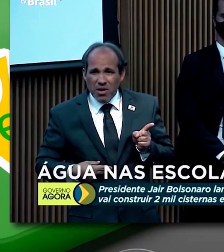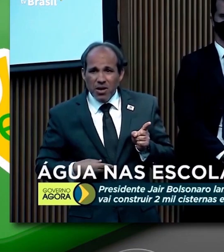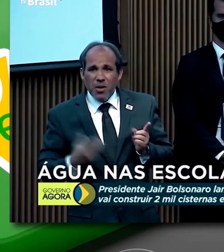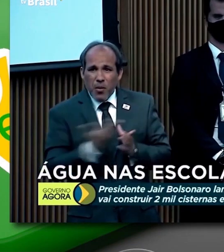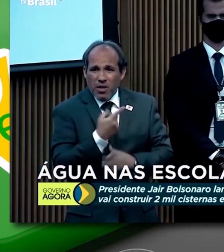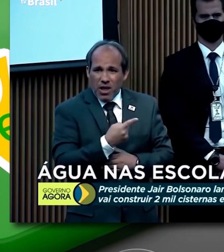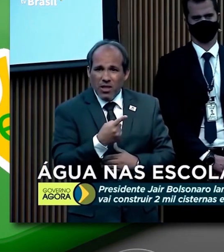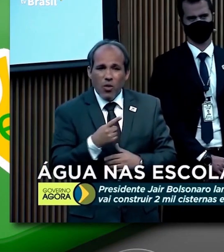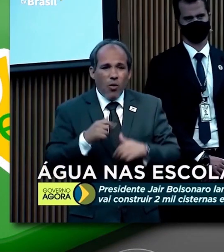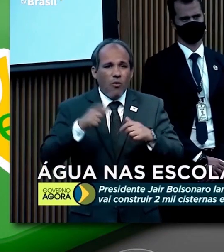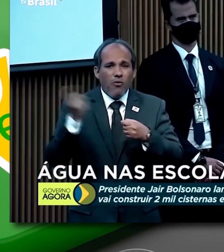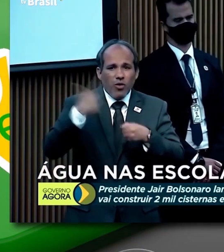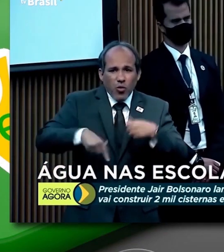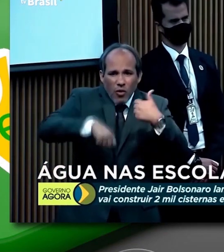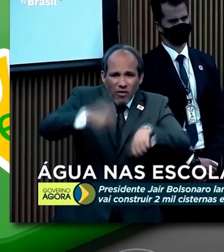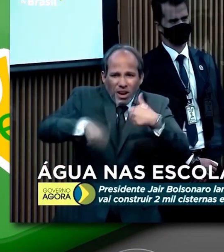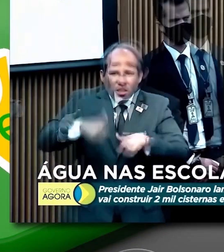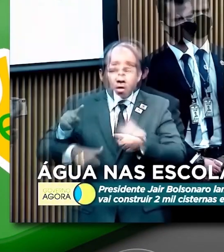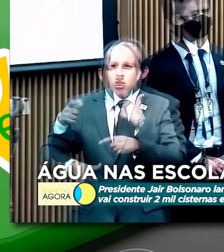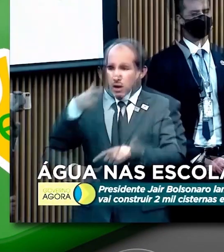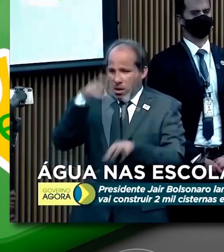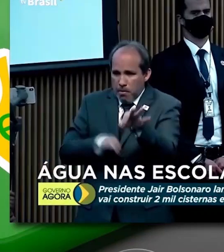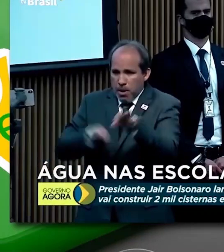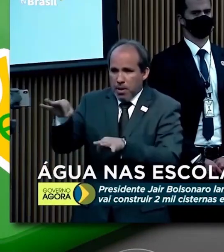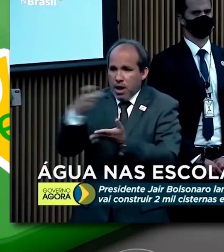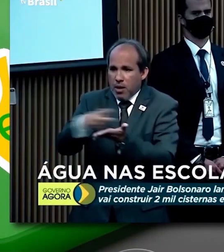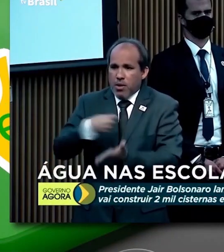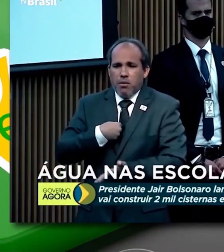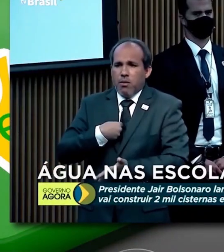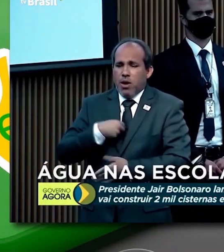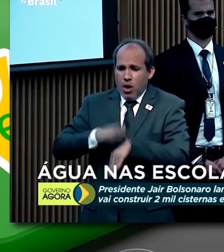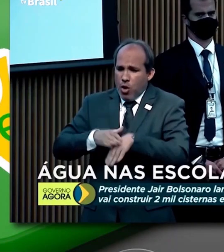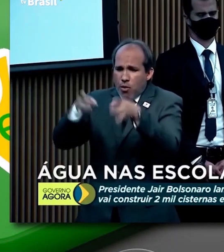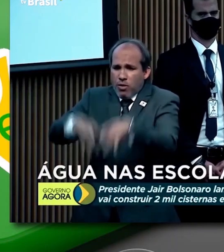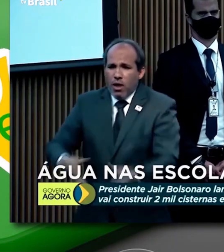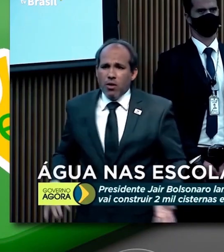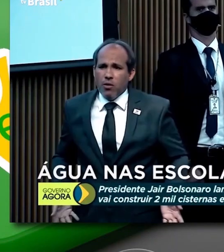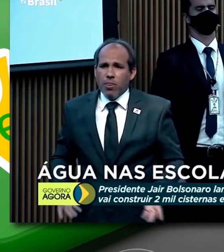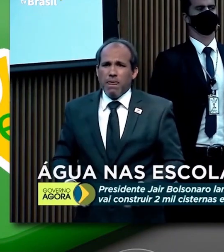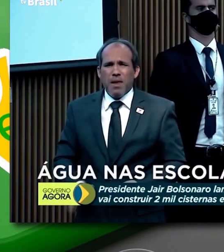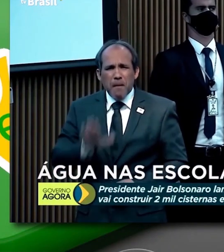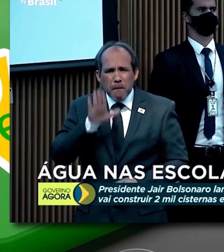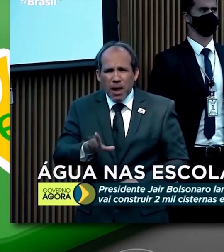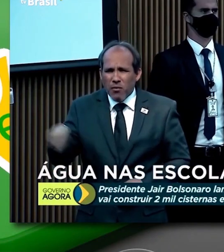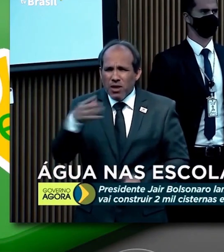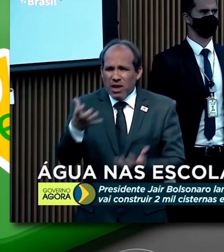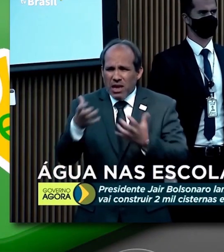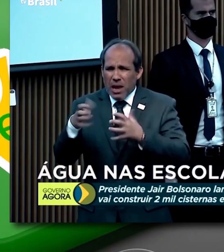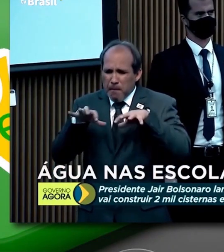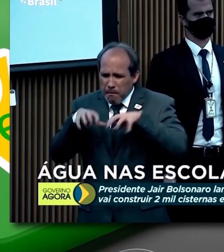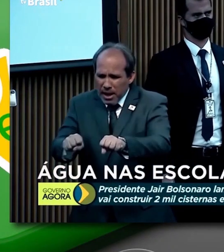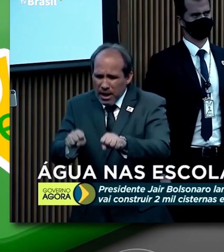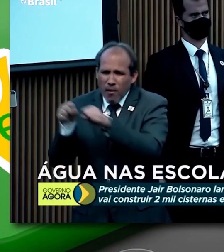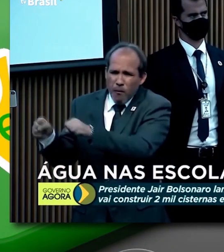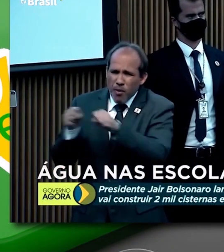conseguimos alcançar o risco que Estamos correndo e agora querer enxergar o poder dessa forma